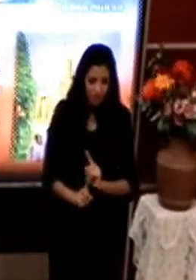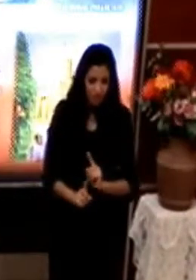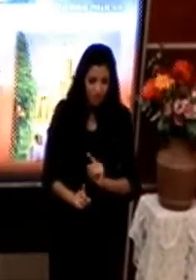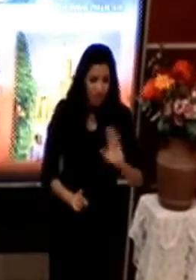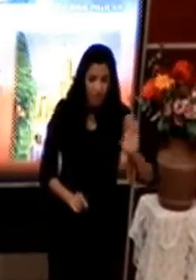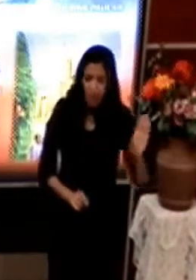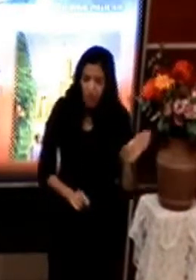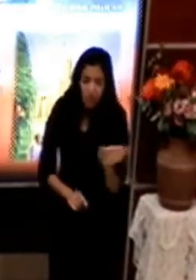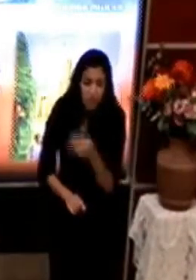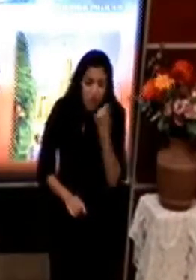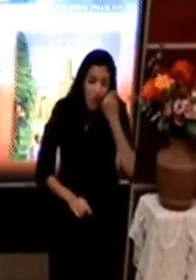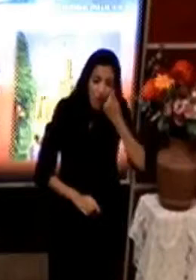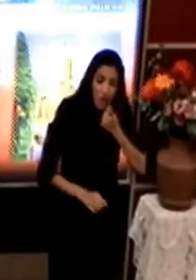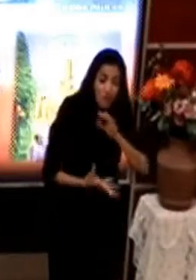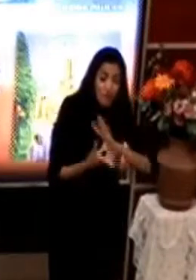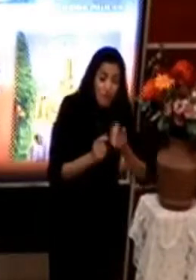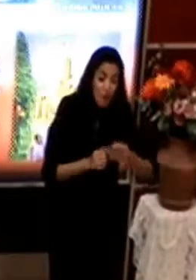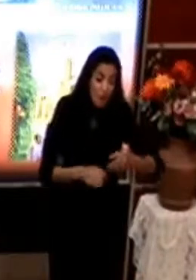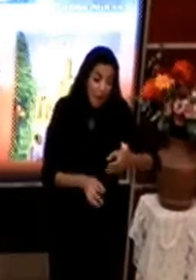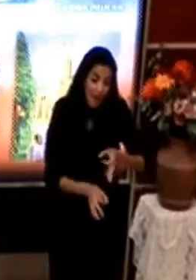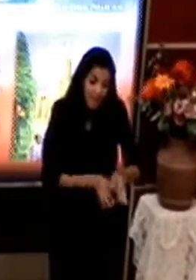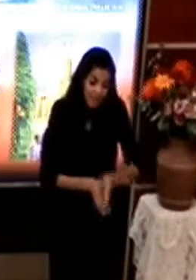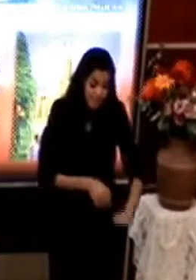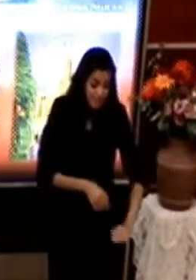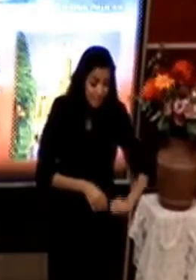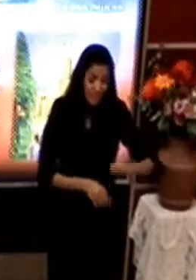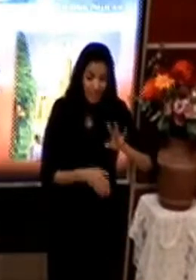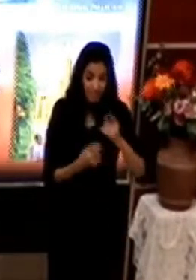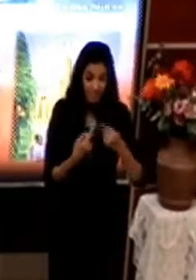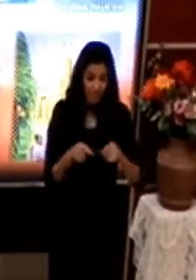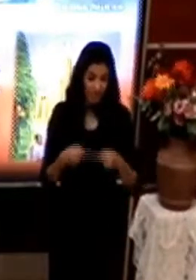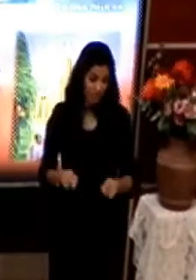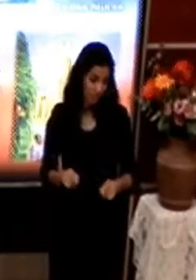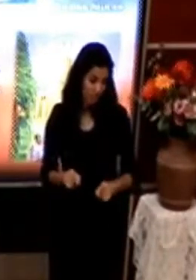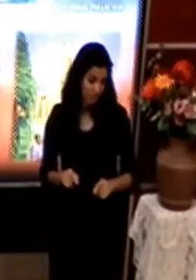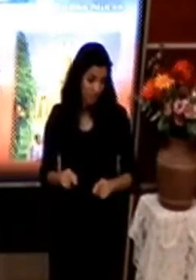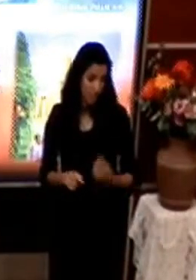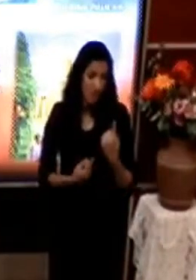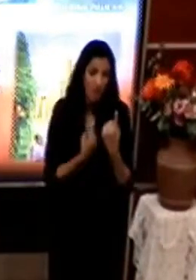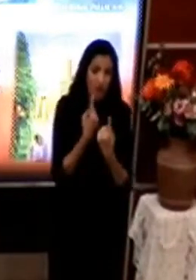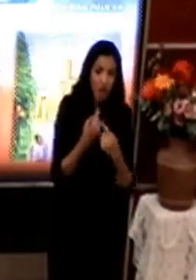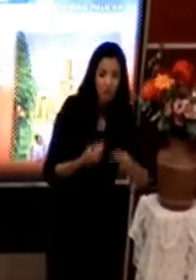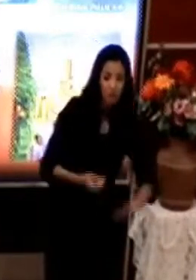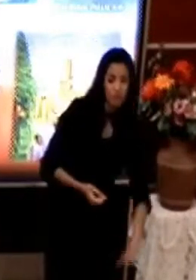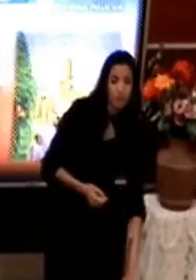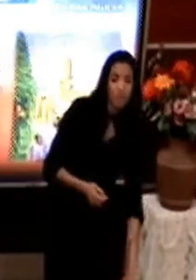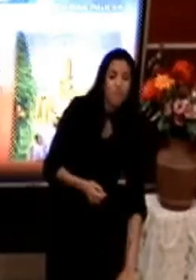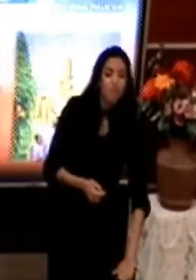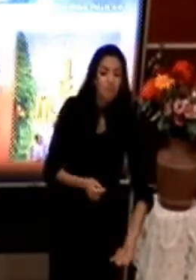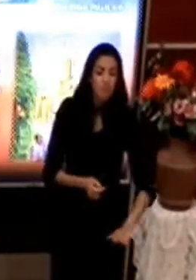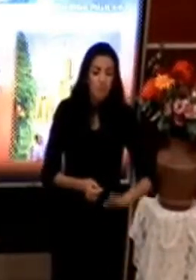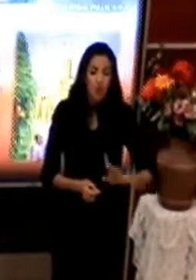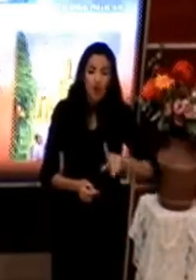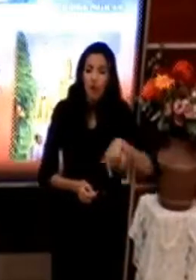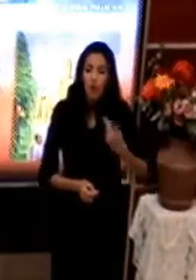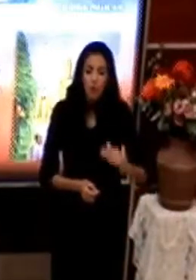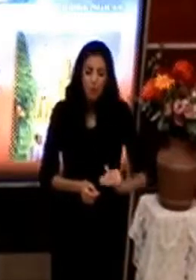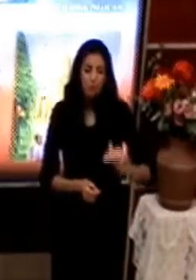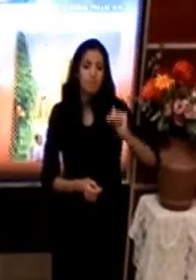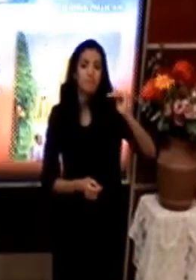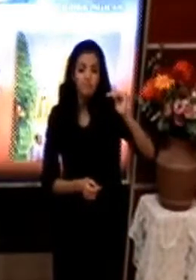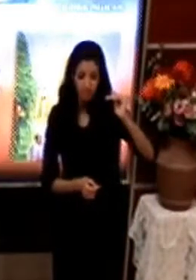Y todos tenemos una crianza diferente. Algunos pudimos estar de chiquito en una iglesia y conocer, otros conocemos más